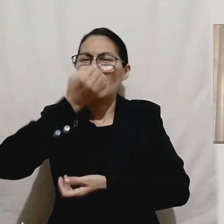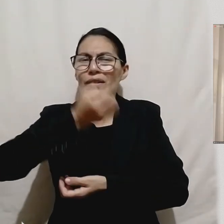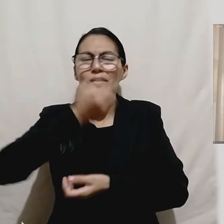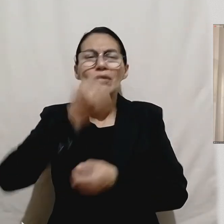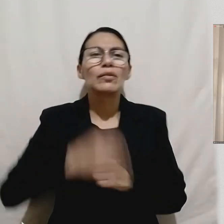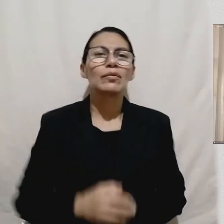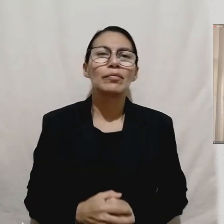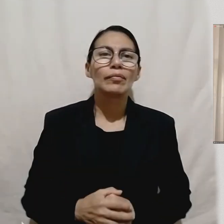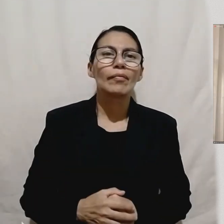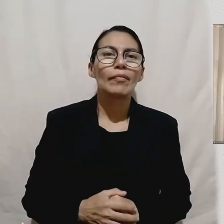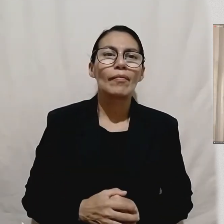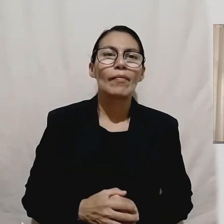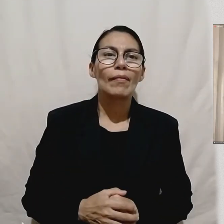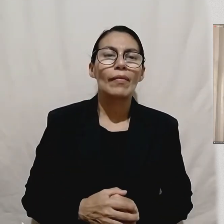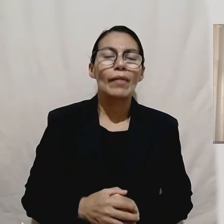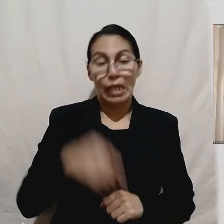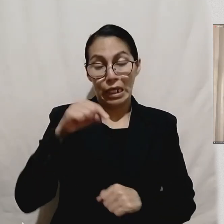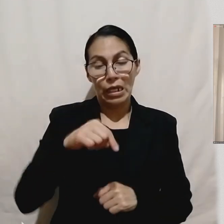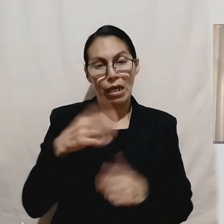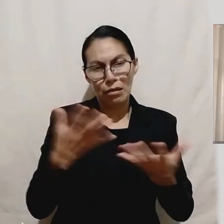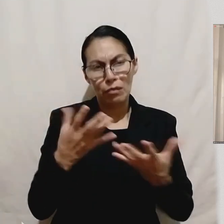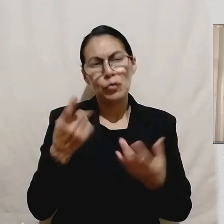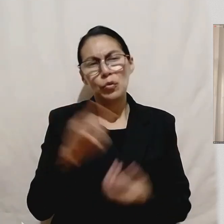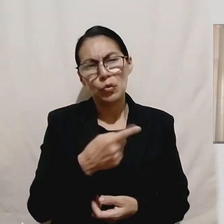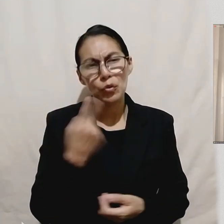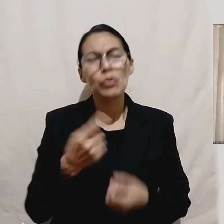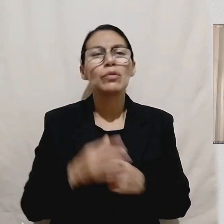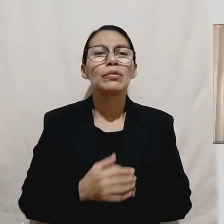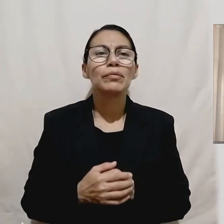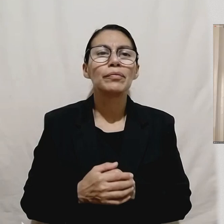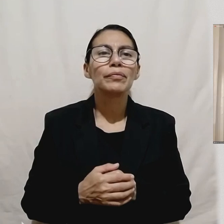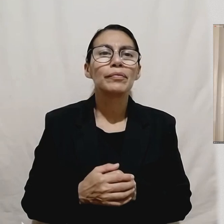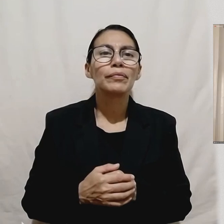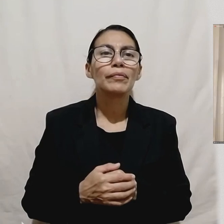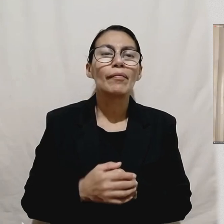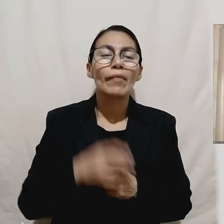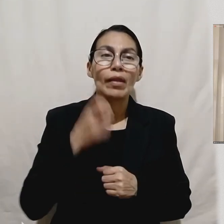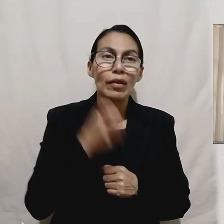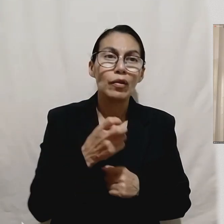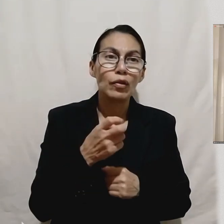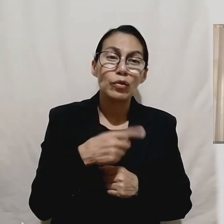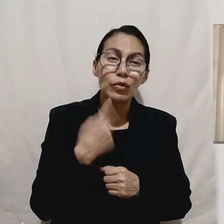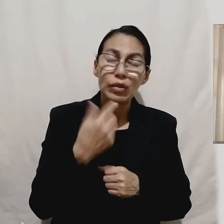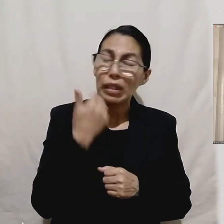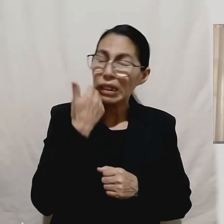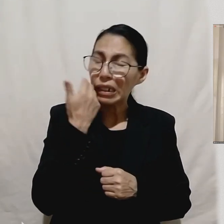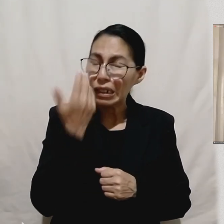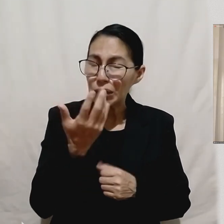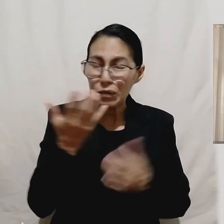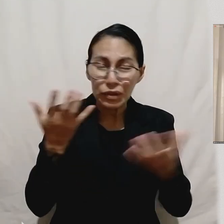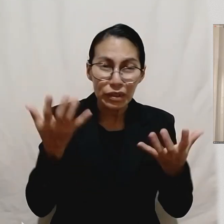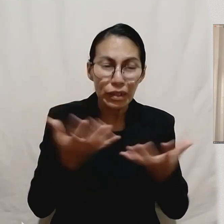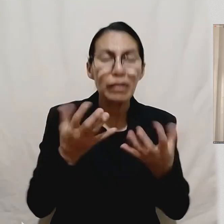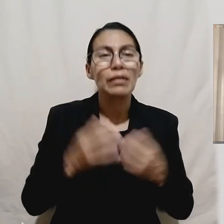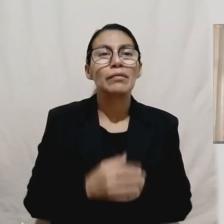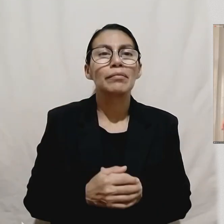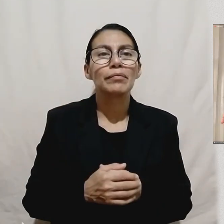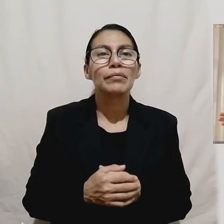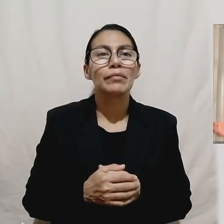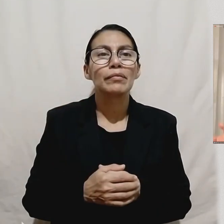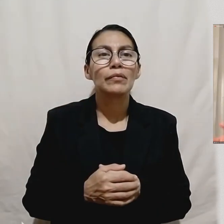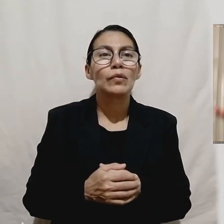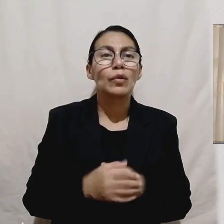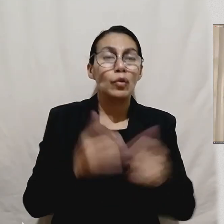Y eso es exactamente lo que hacemos en este canal Y ese es exactamente lo que quisiéramos que se